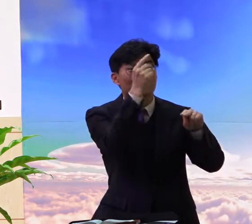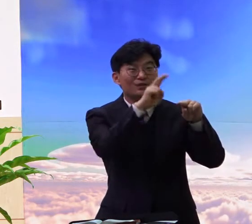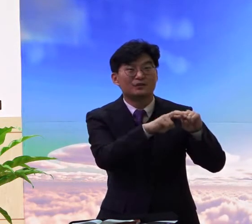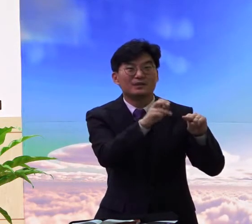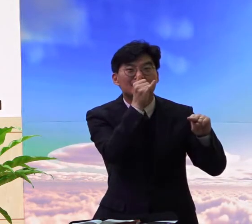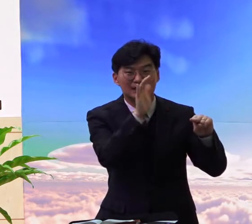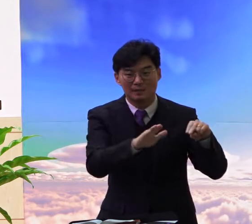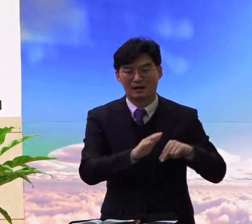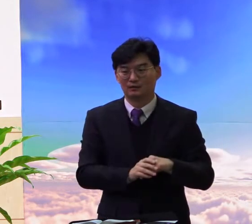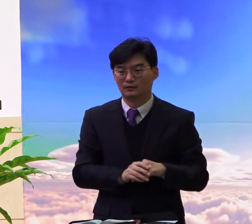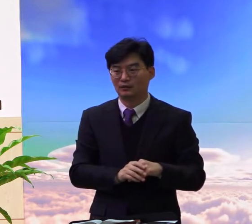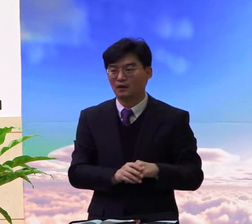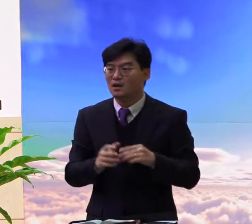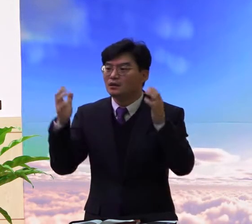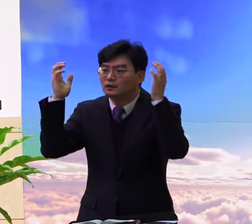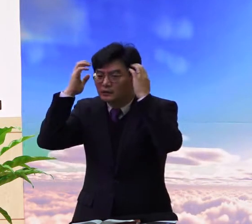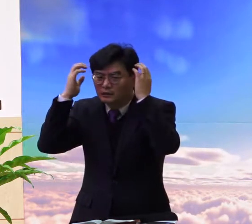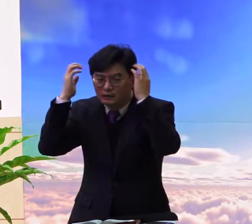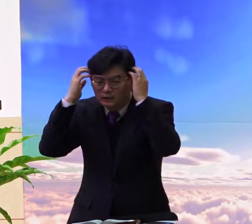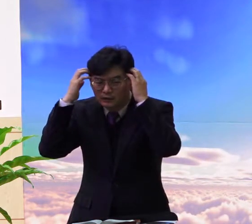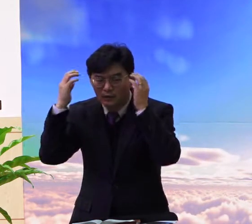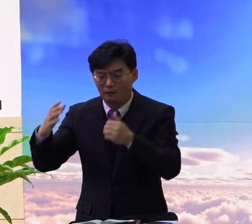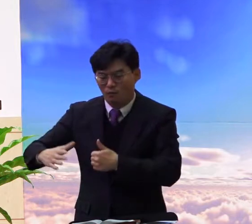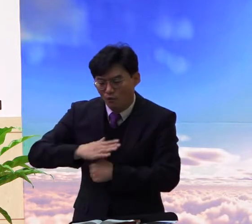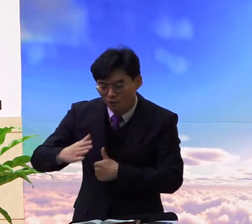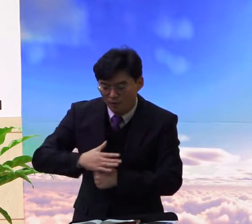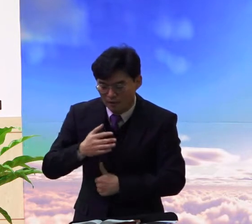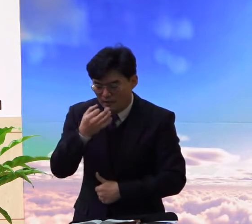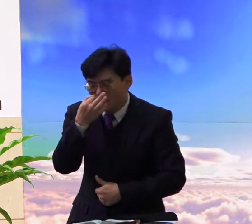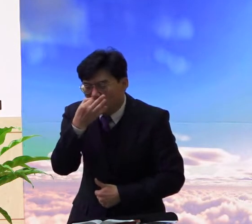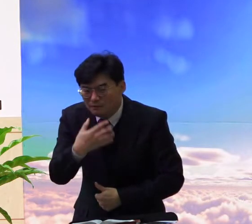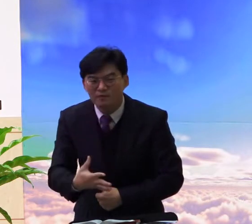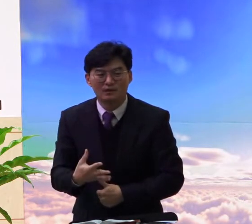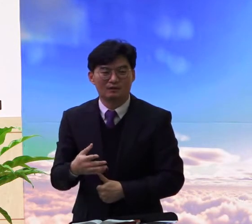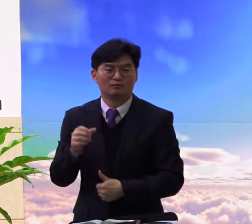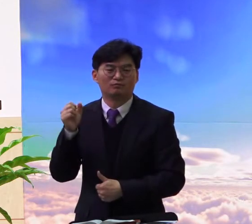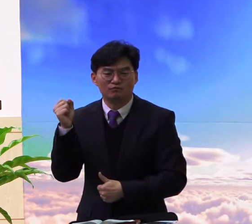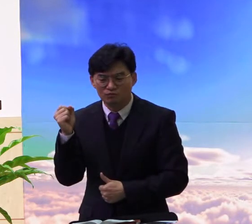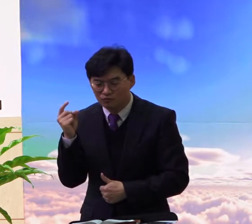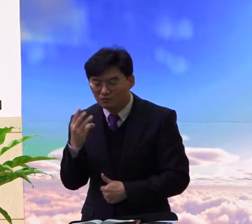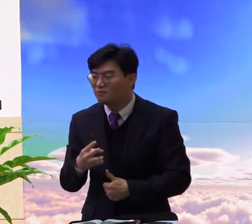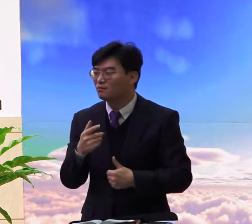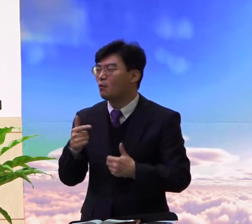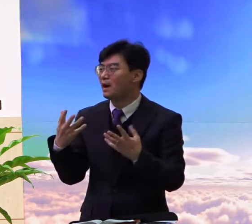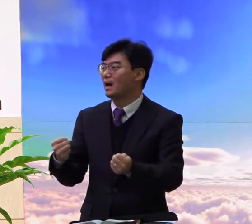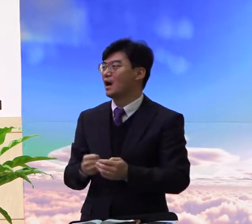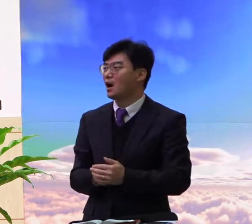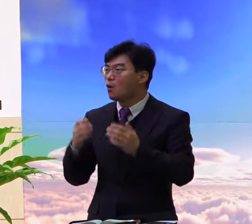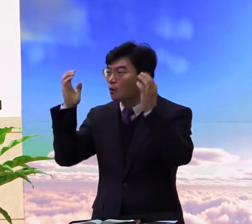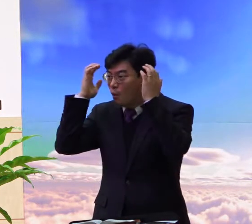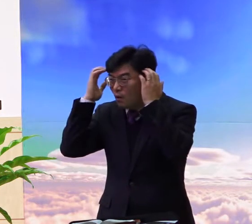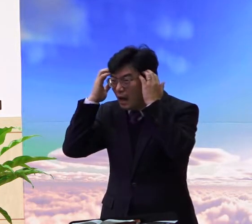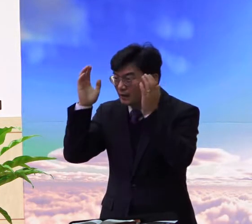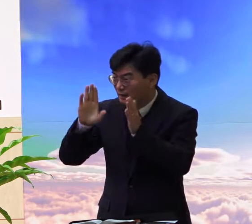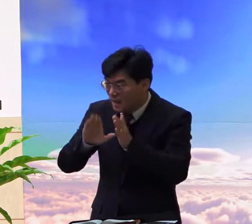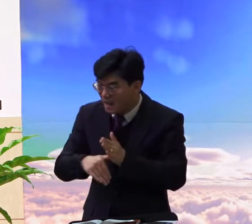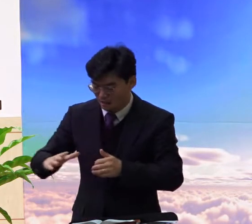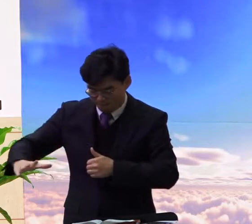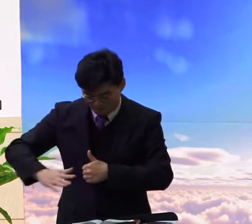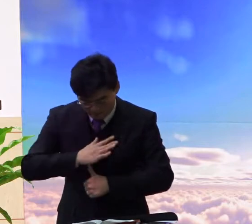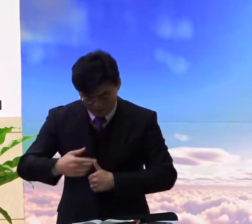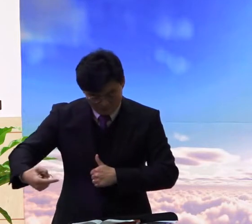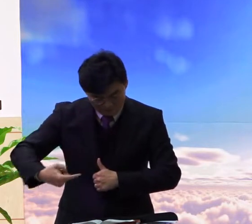그 이유는, 이스라엘 백성들, 유대인들이 좋아하는 그 이유는 바로 여기에 있다고 생각합니다. 고난의 순간에, 그토록